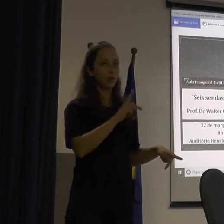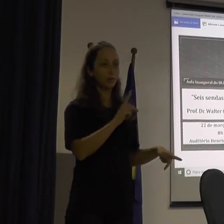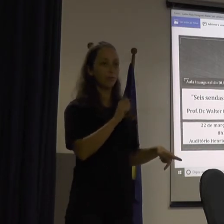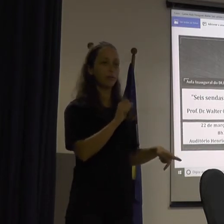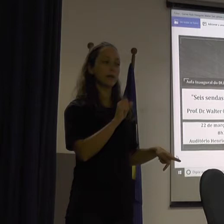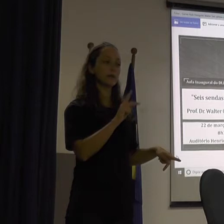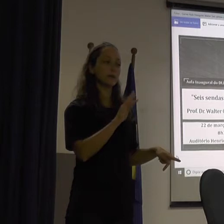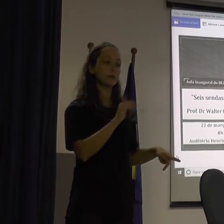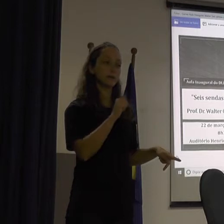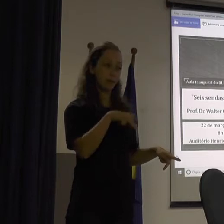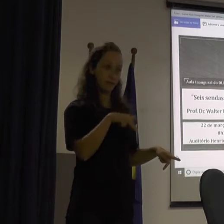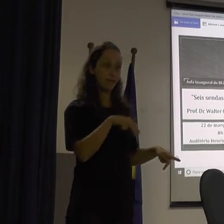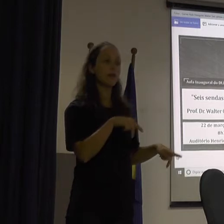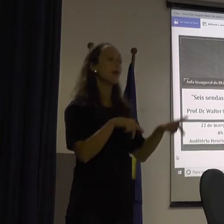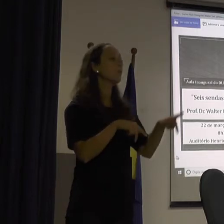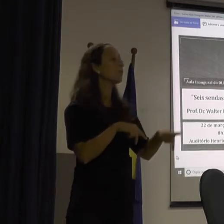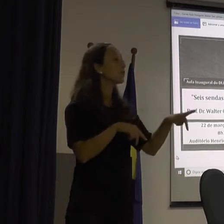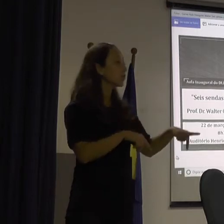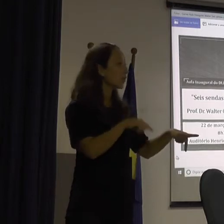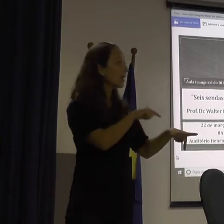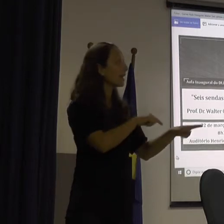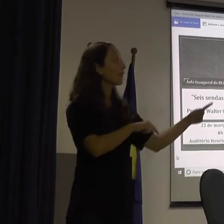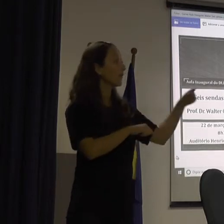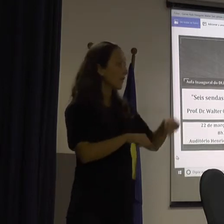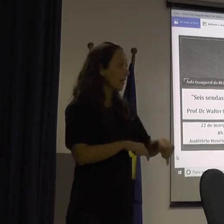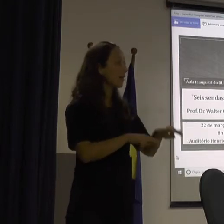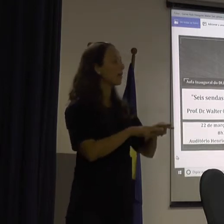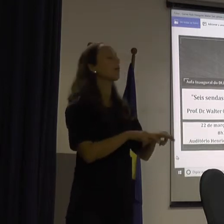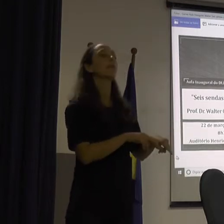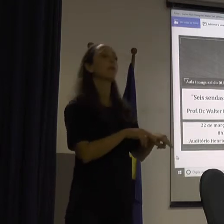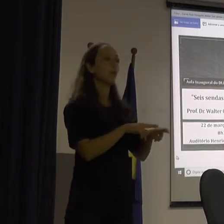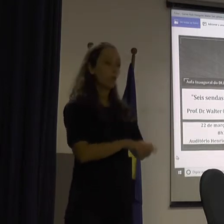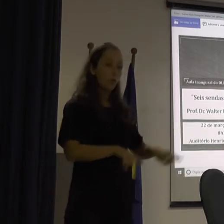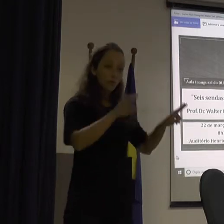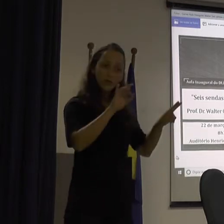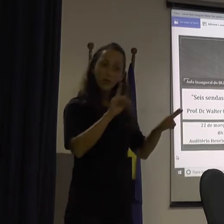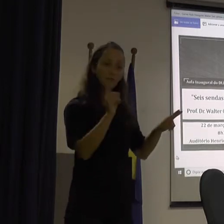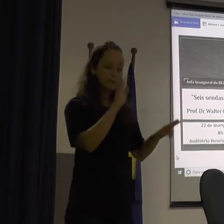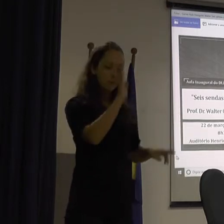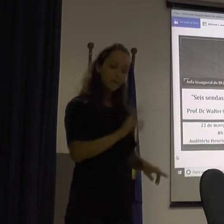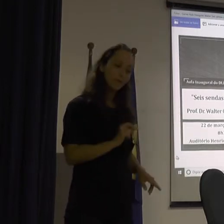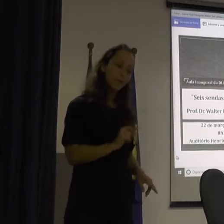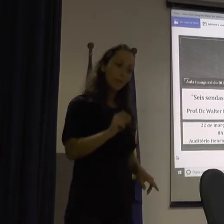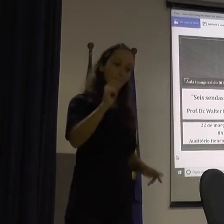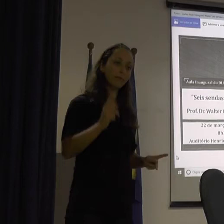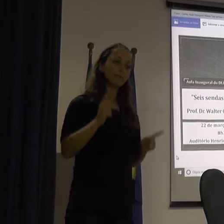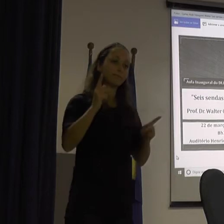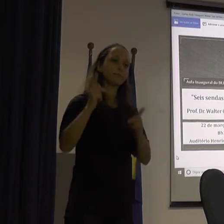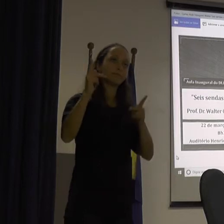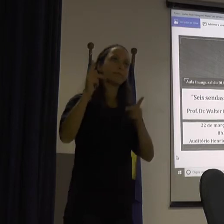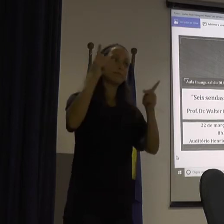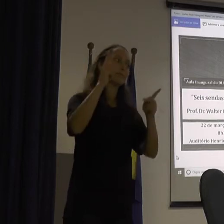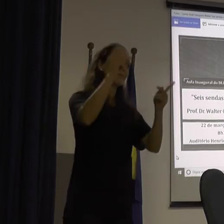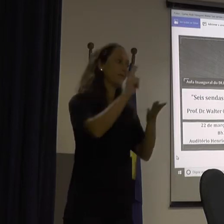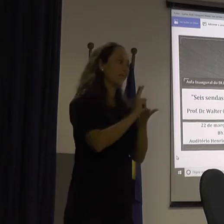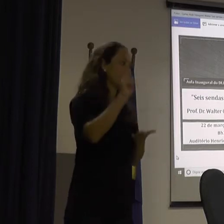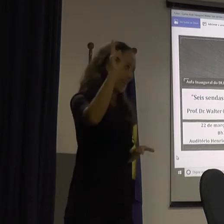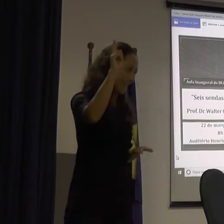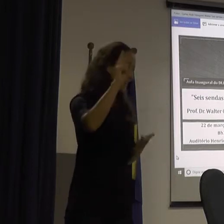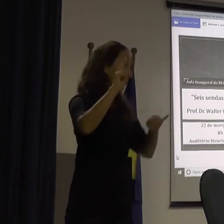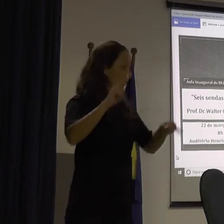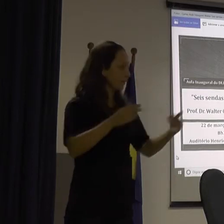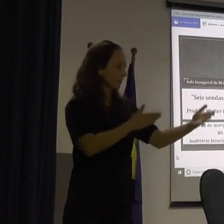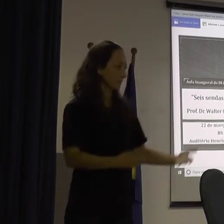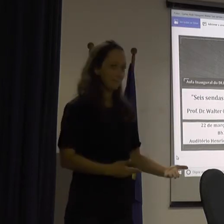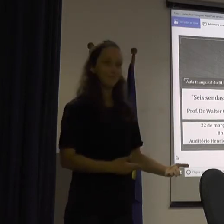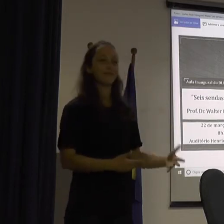né, que ele estava dando uma série de conferências pelo Brasil, e portanto a primeira conferência